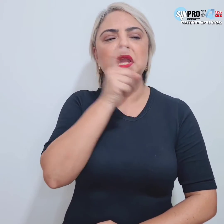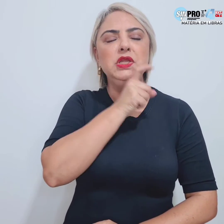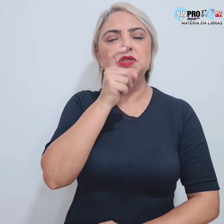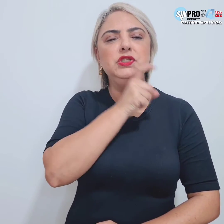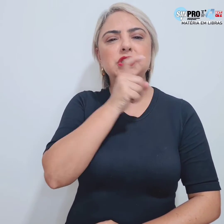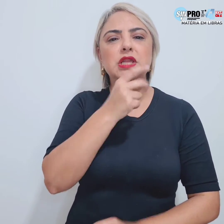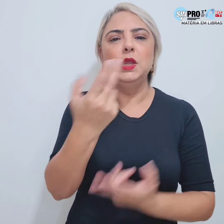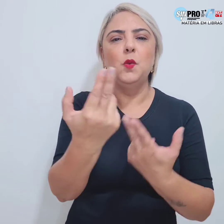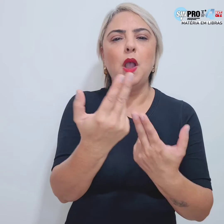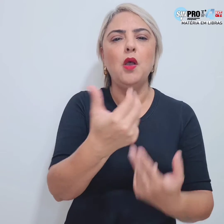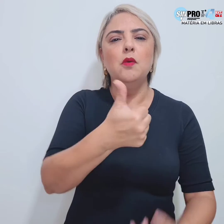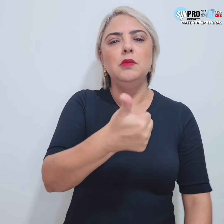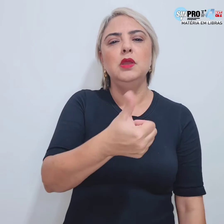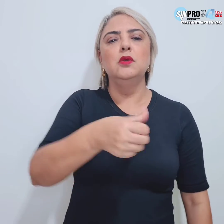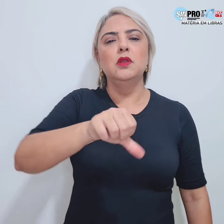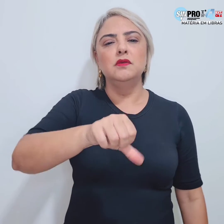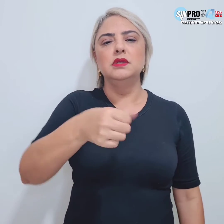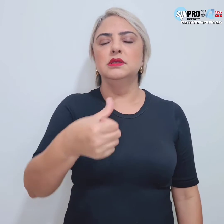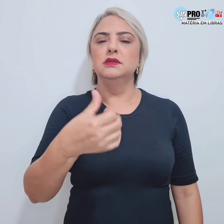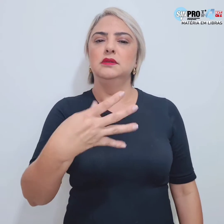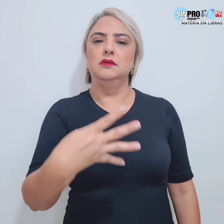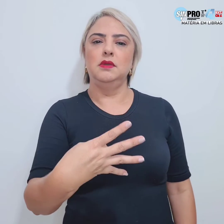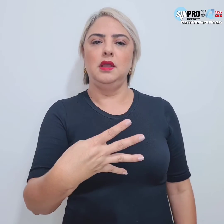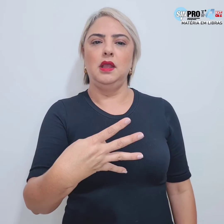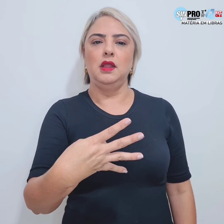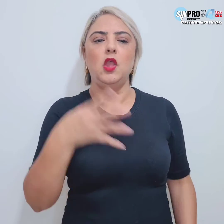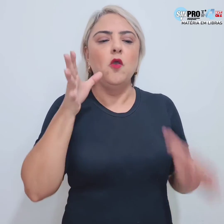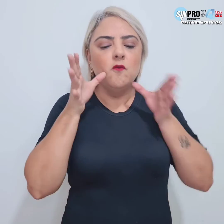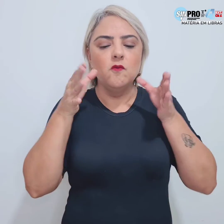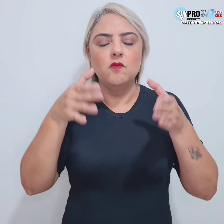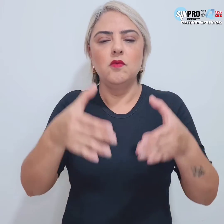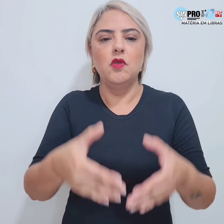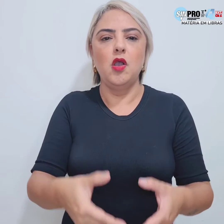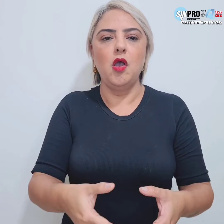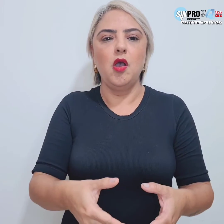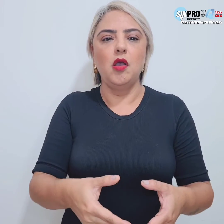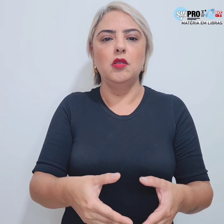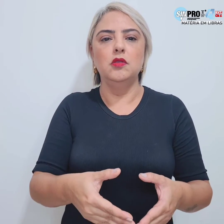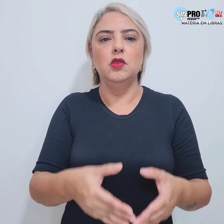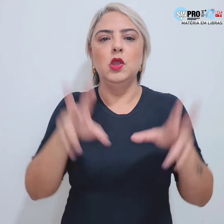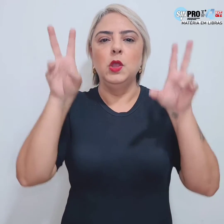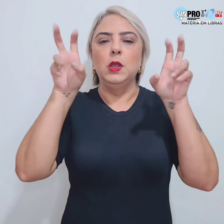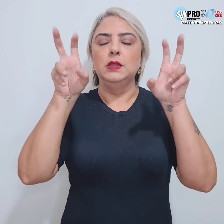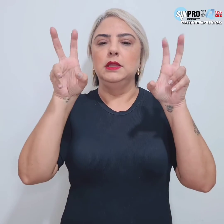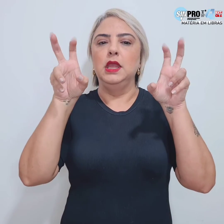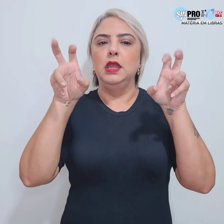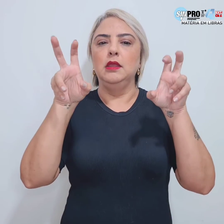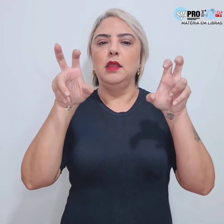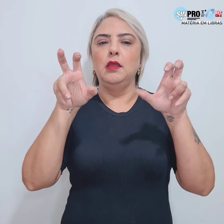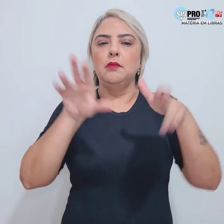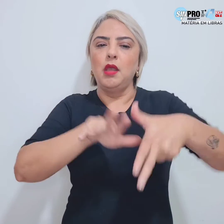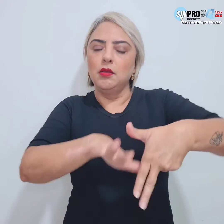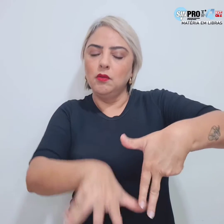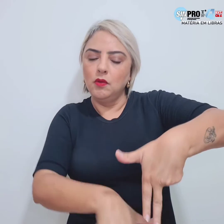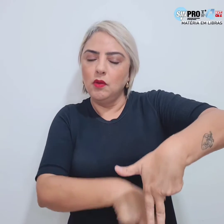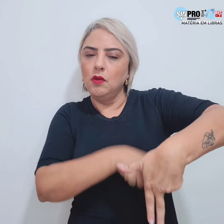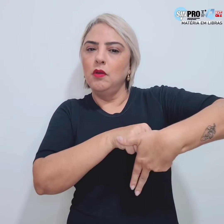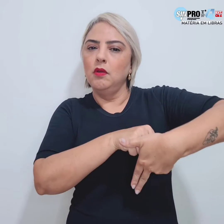1964, focado nos temas de combate à corrupção e ao